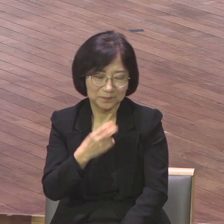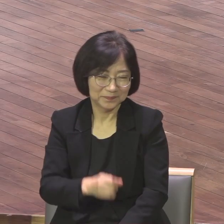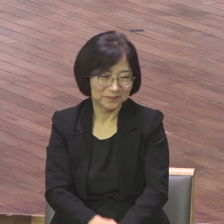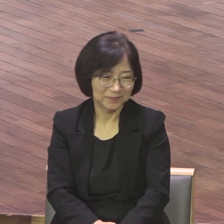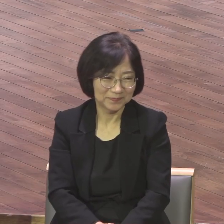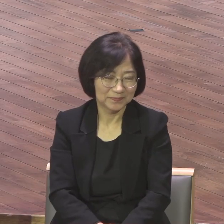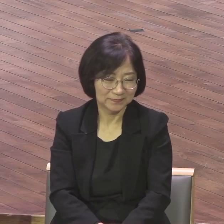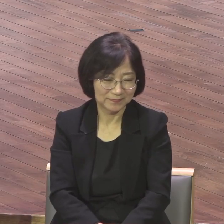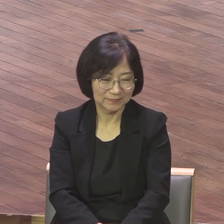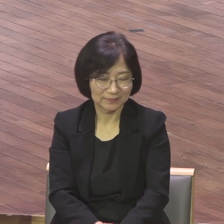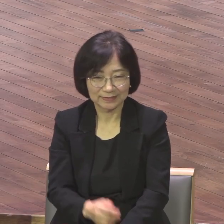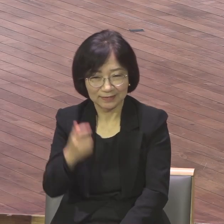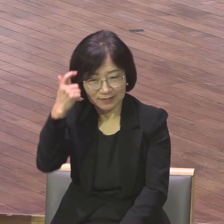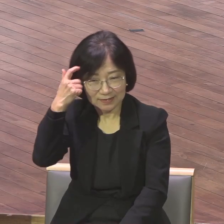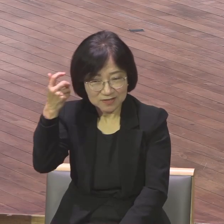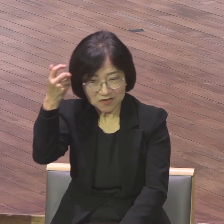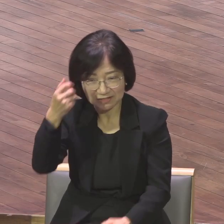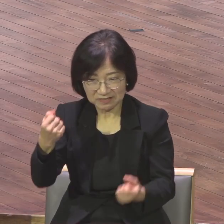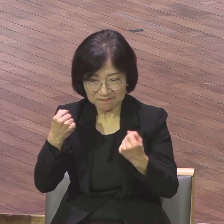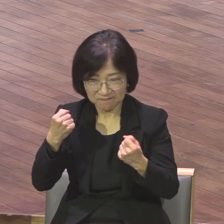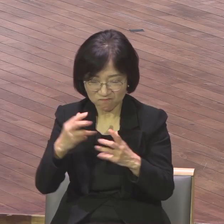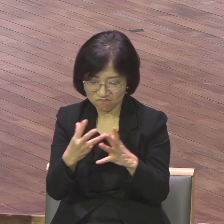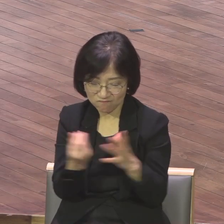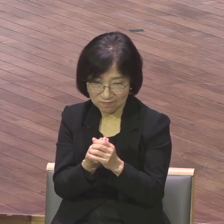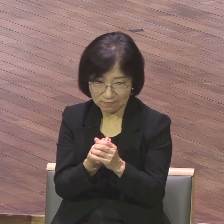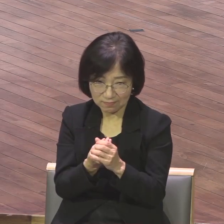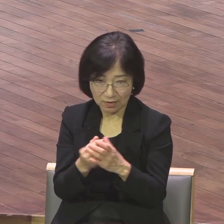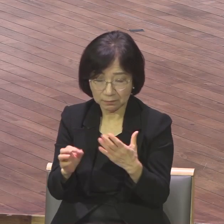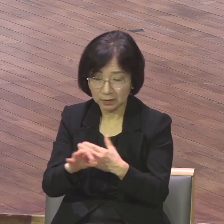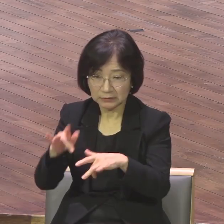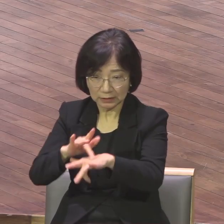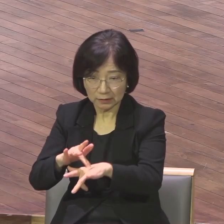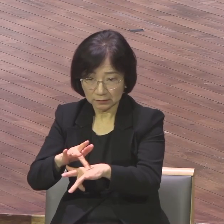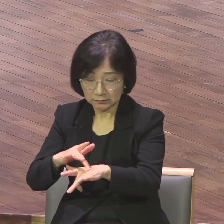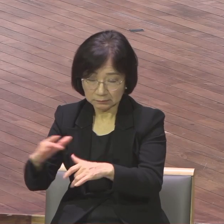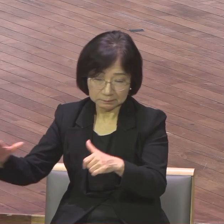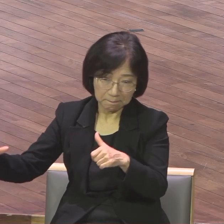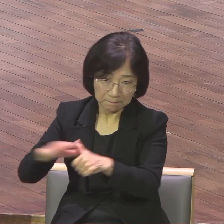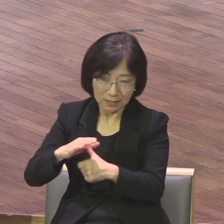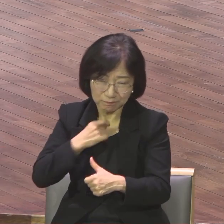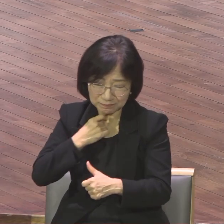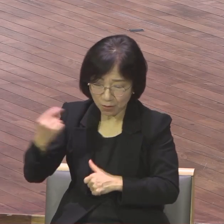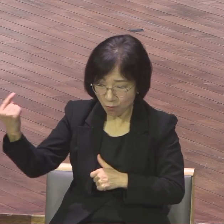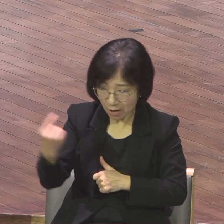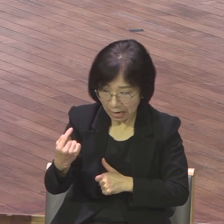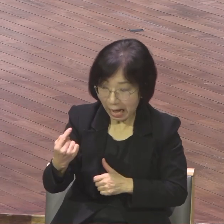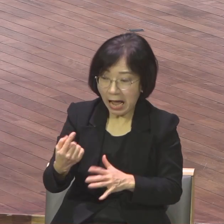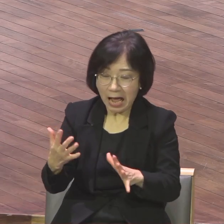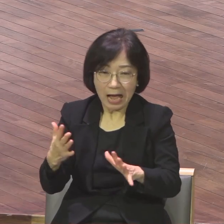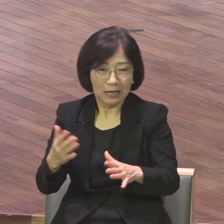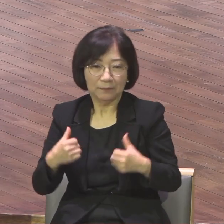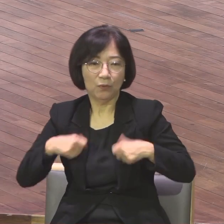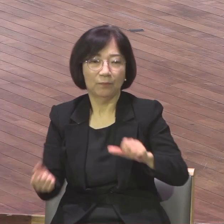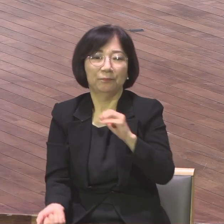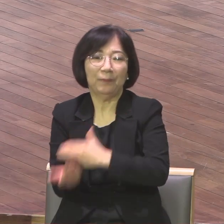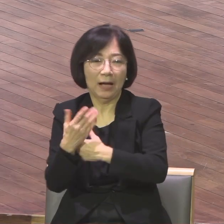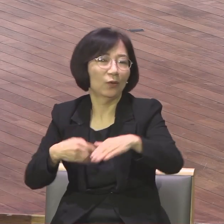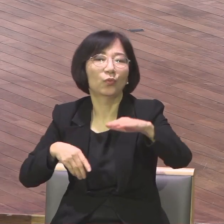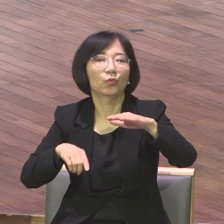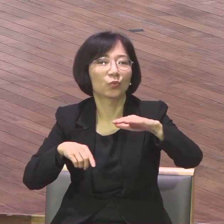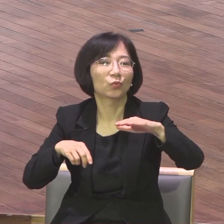딱 무장된 사람에게는요, 사단이 공격하러 왔다가 7길로 도망간다. 도망가